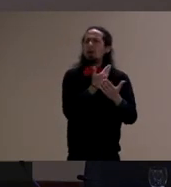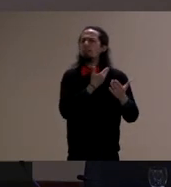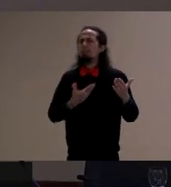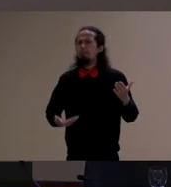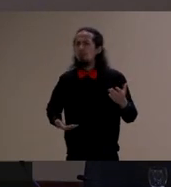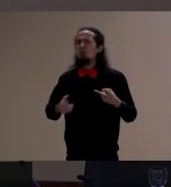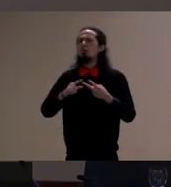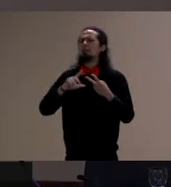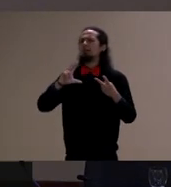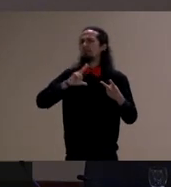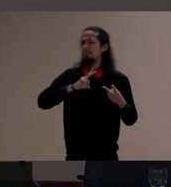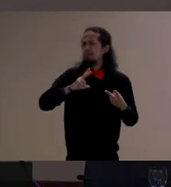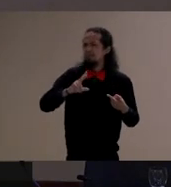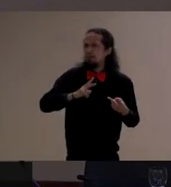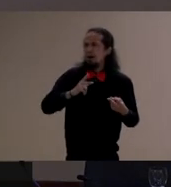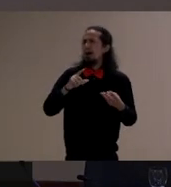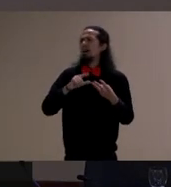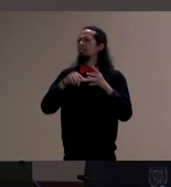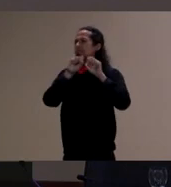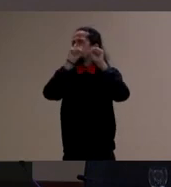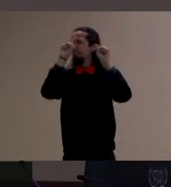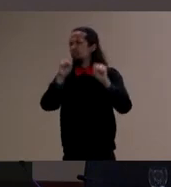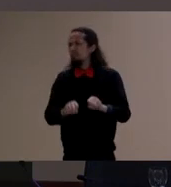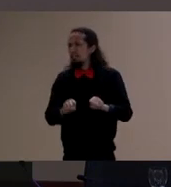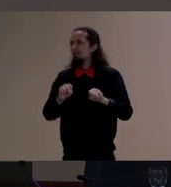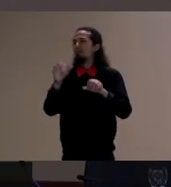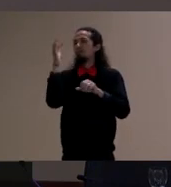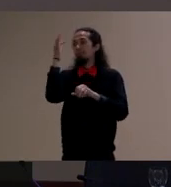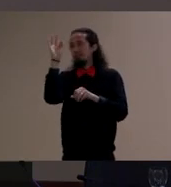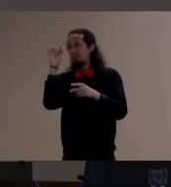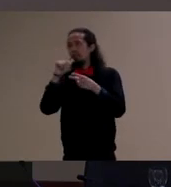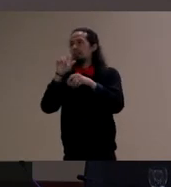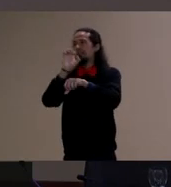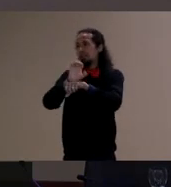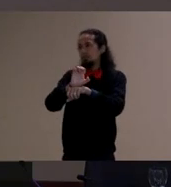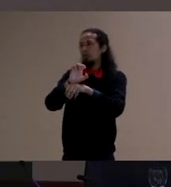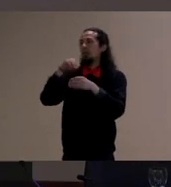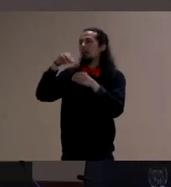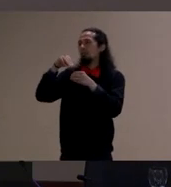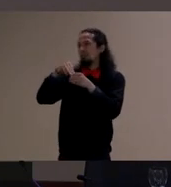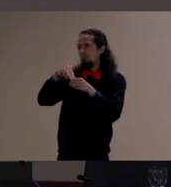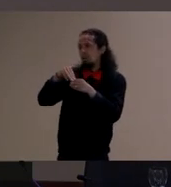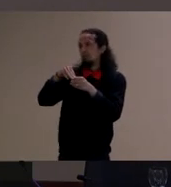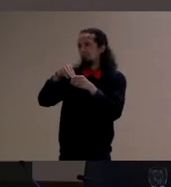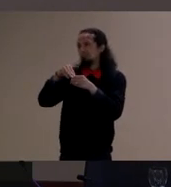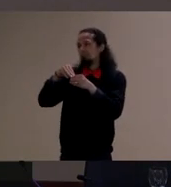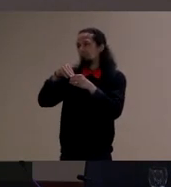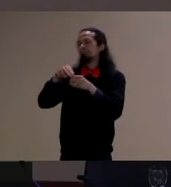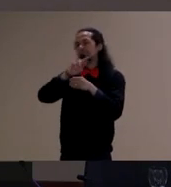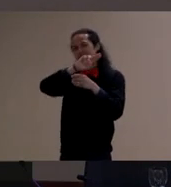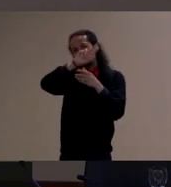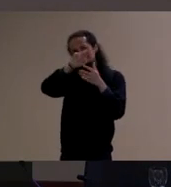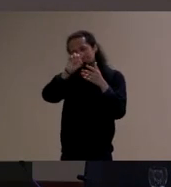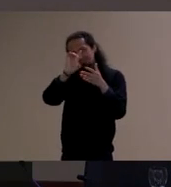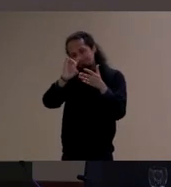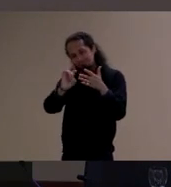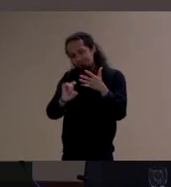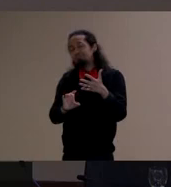Educação Básica dos sistemas Federal estaduais distrital e municipais para